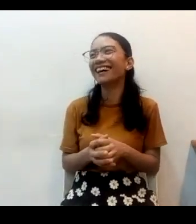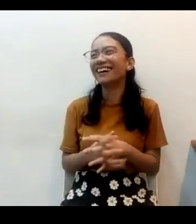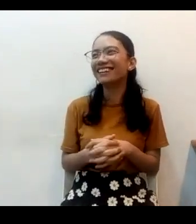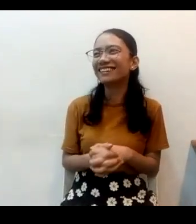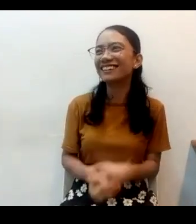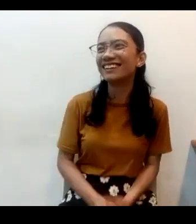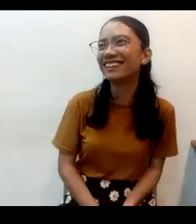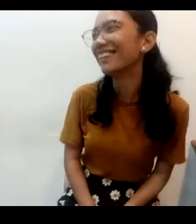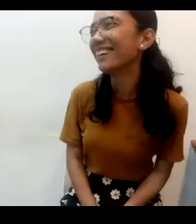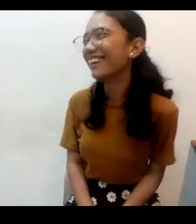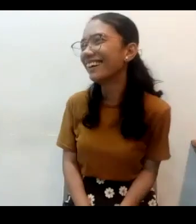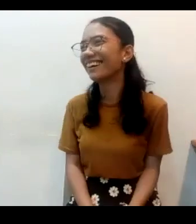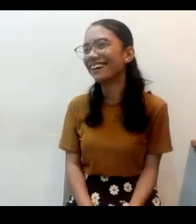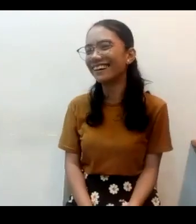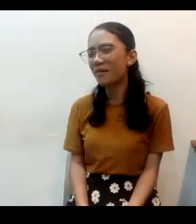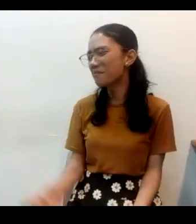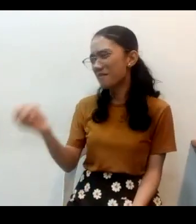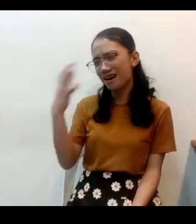Grabe pangit mo.